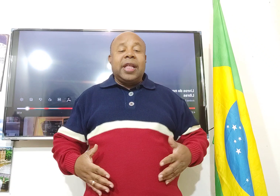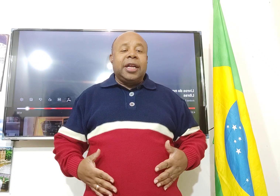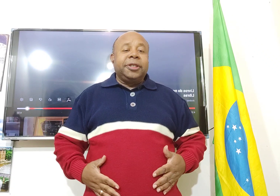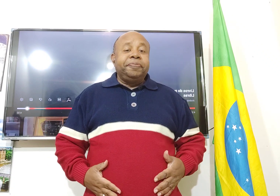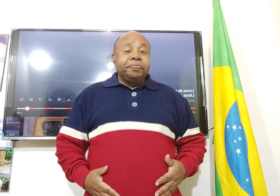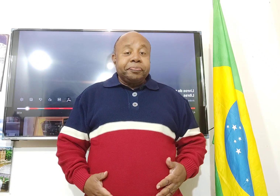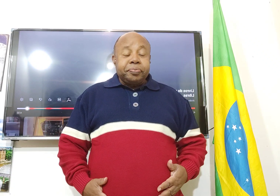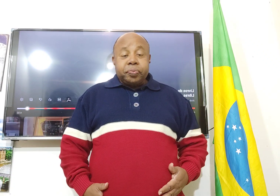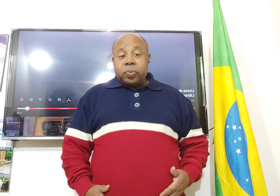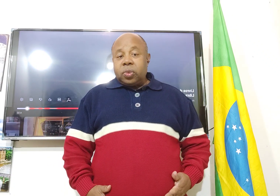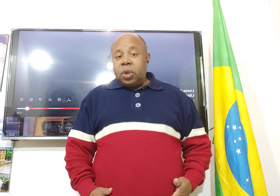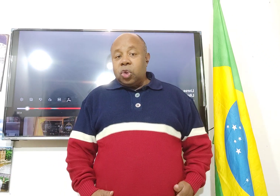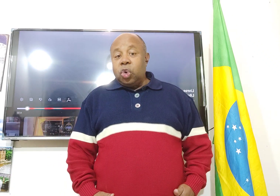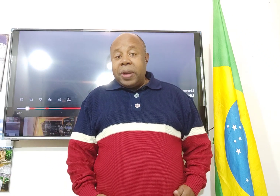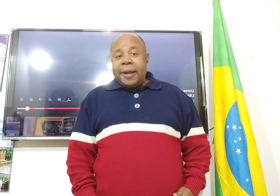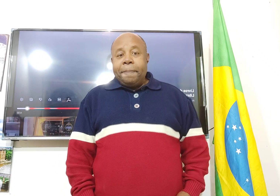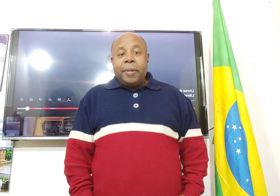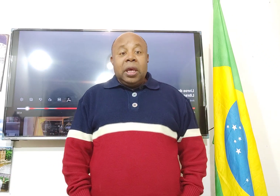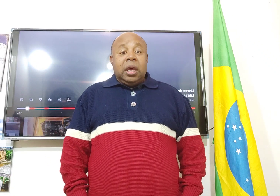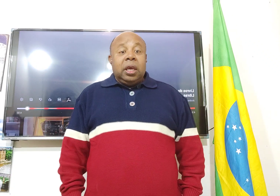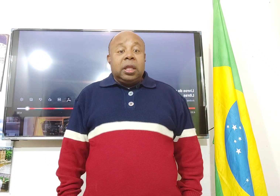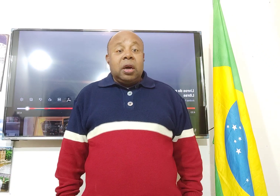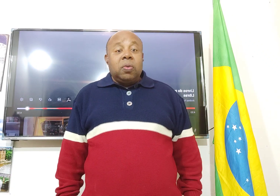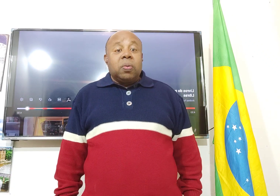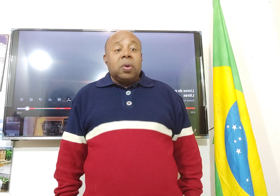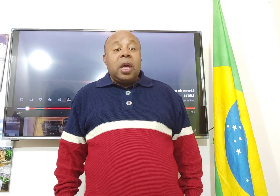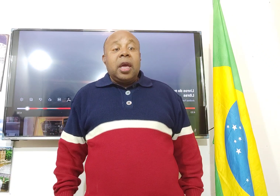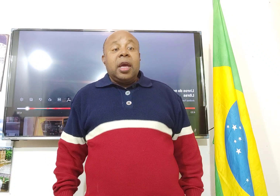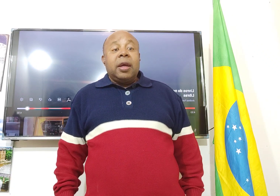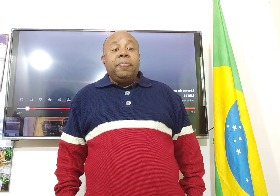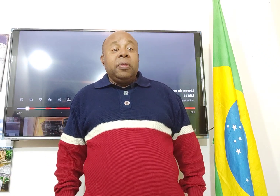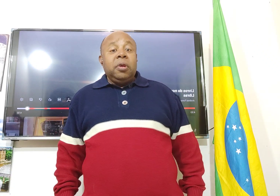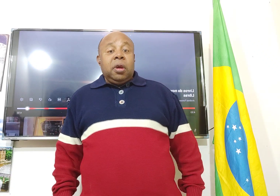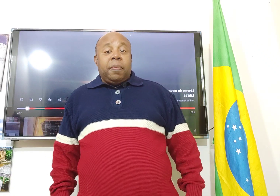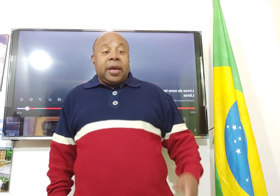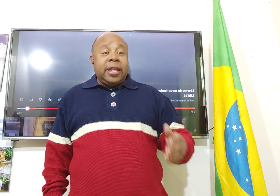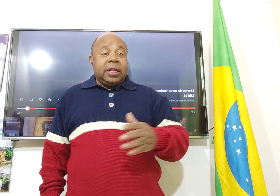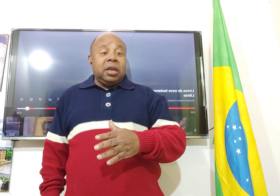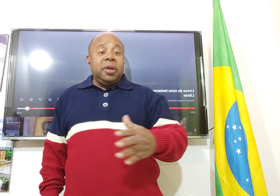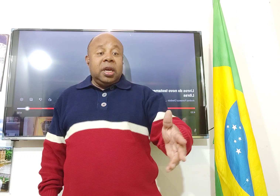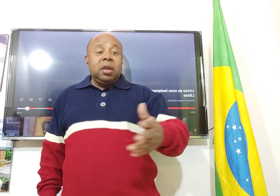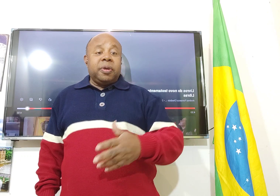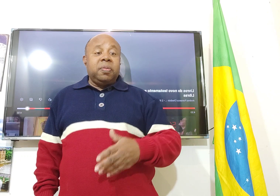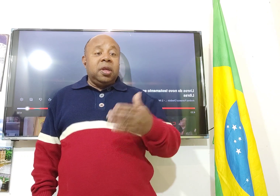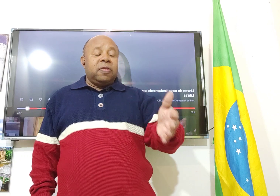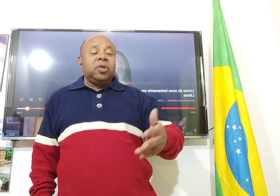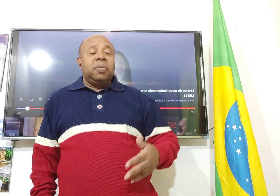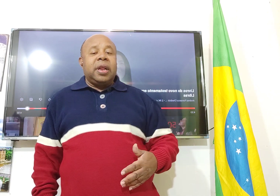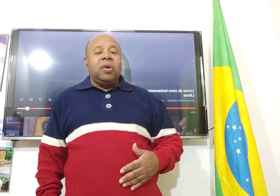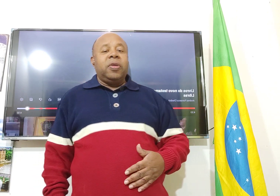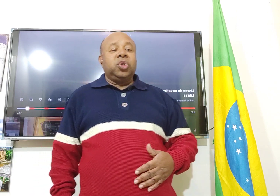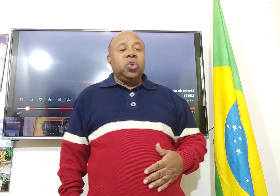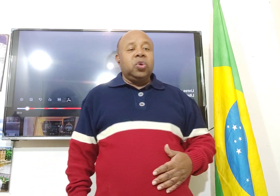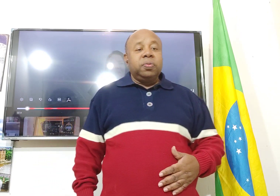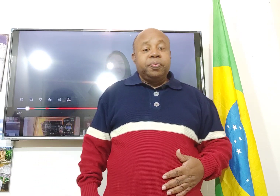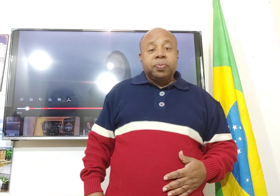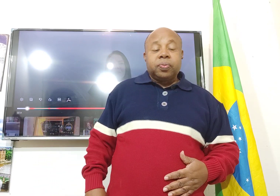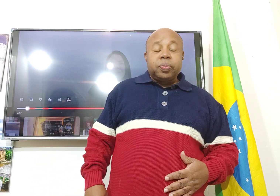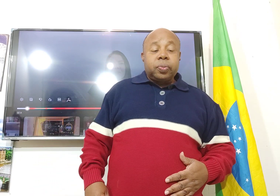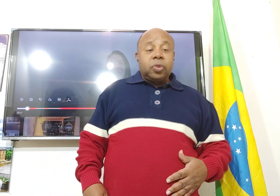espiritualidade. Tudo bem? Então, para quem está terminando, para as meninas que vão terminar agora em junho, no